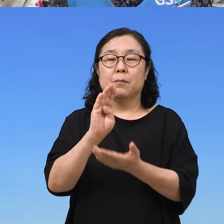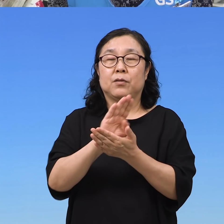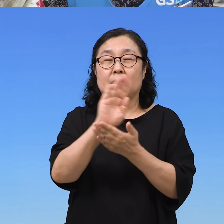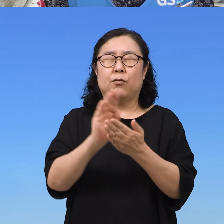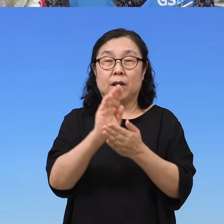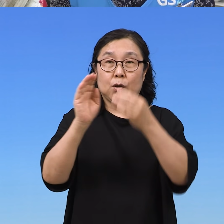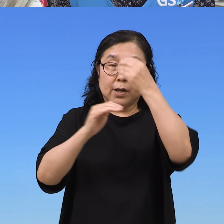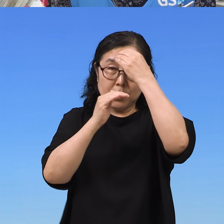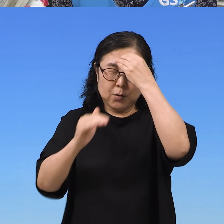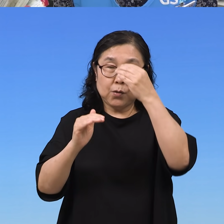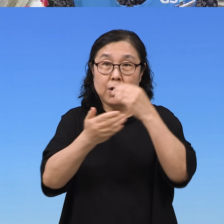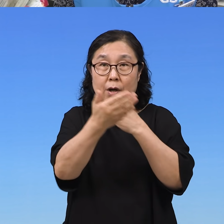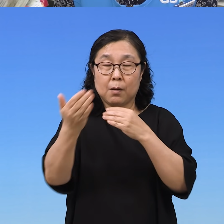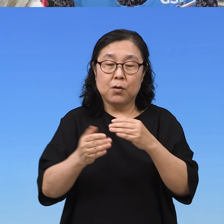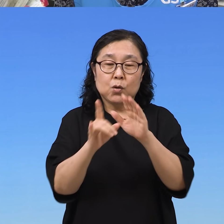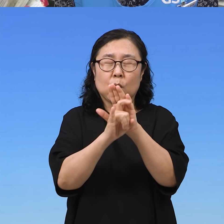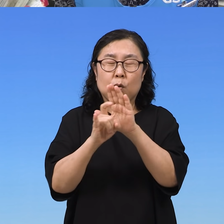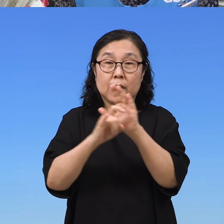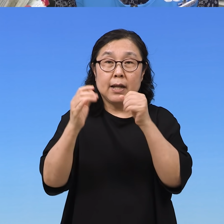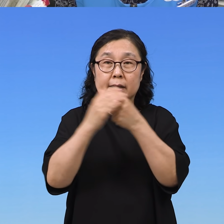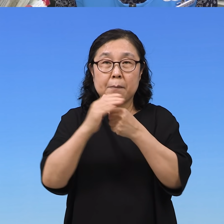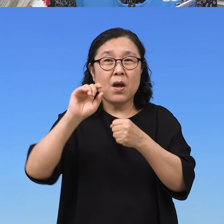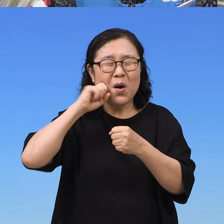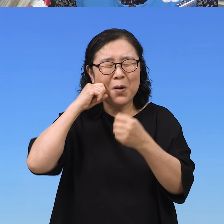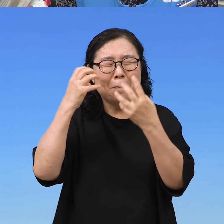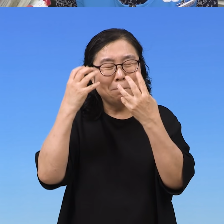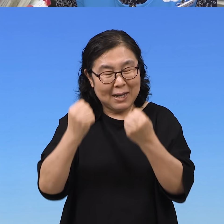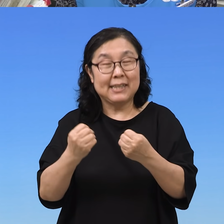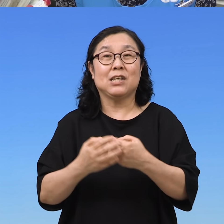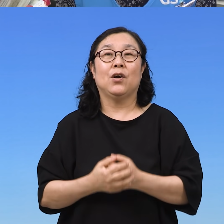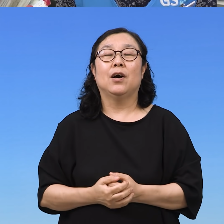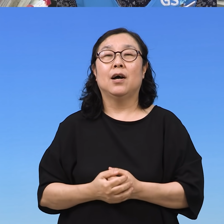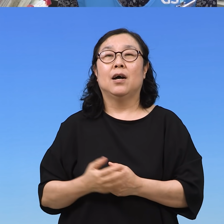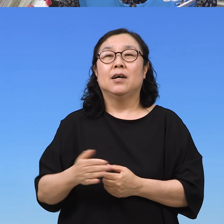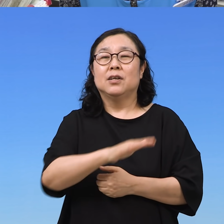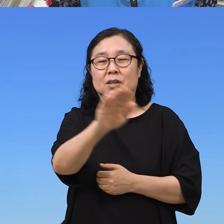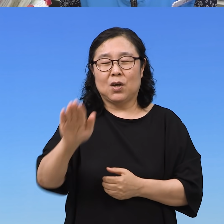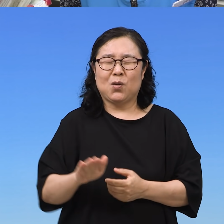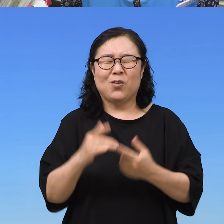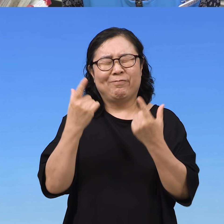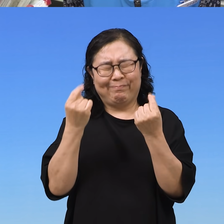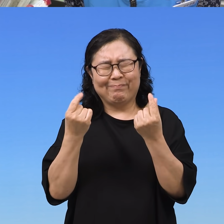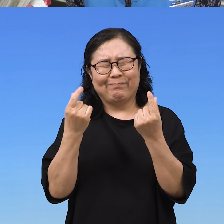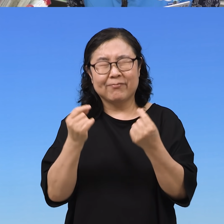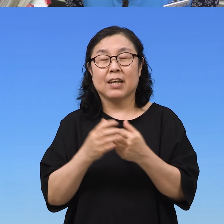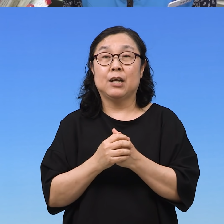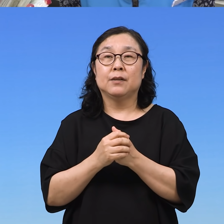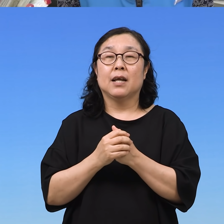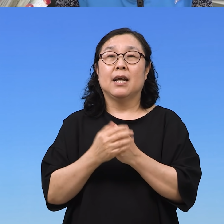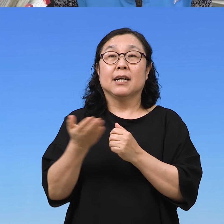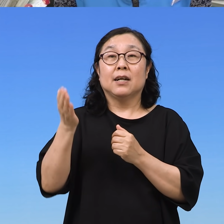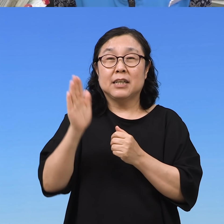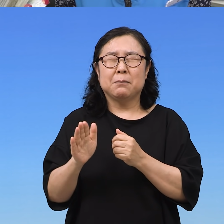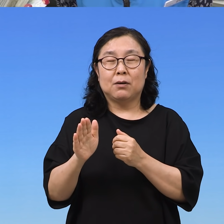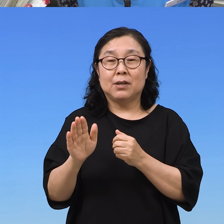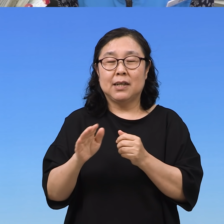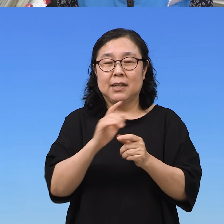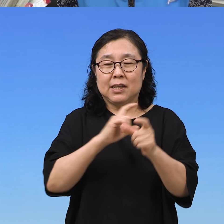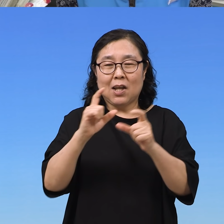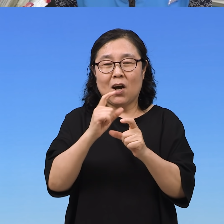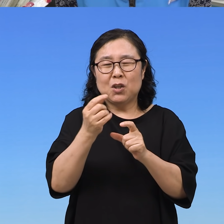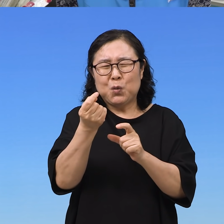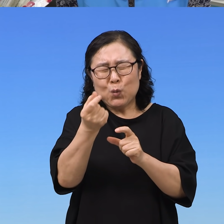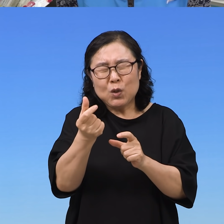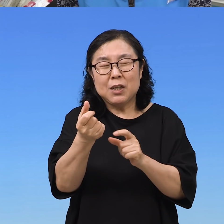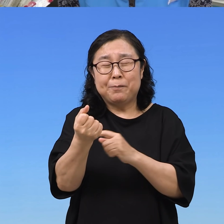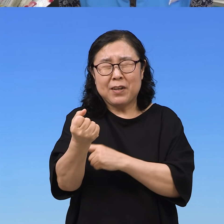분당우리 교회 성도 여러분들, 코로나로 인해서 어려움 많으시죠? 저희도 마찬가지예요. 그렇지만 우리